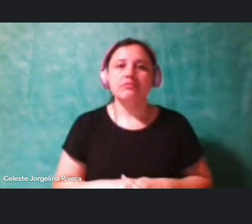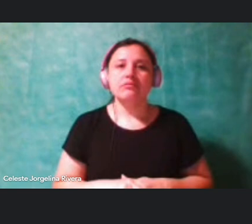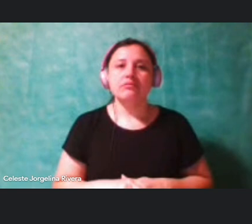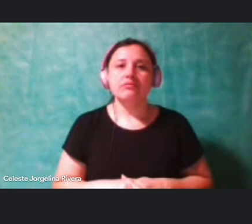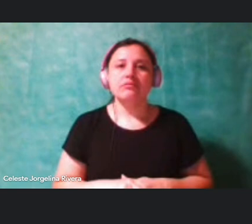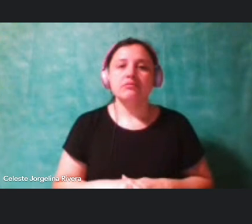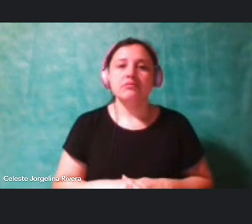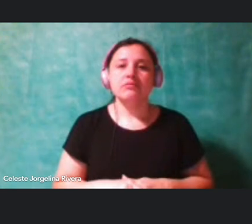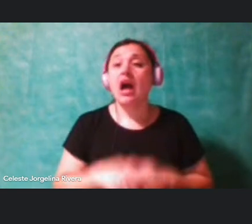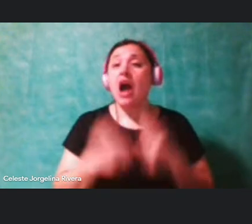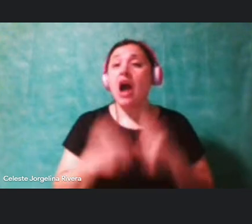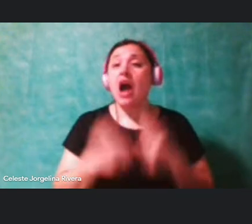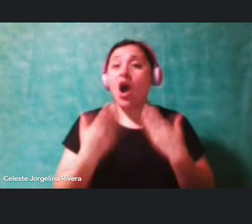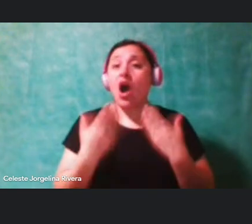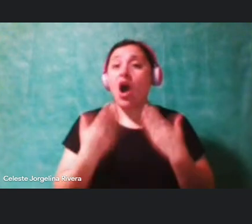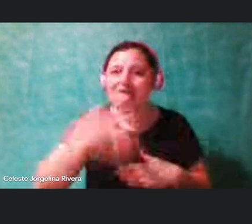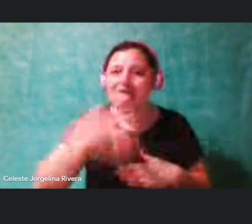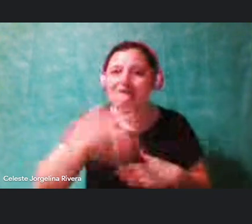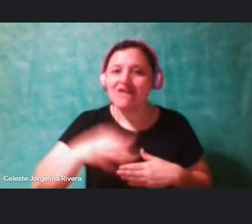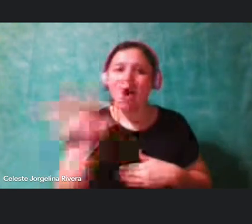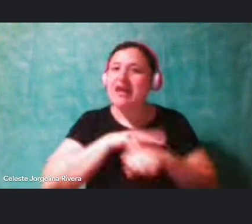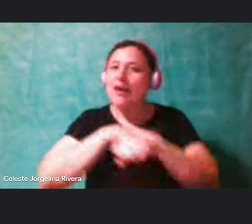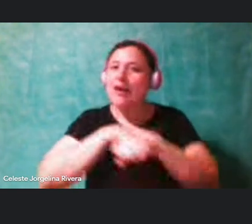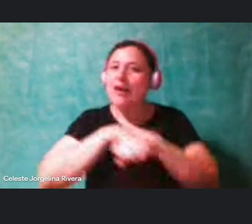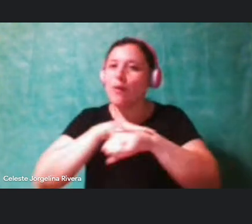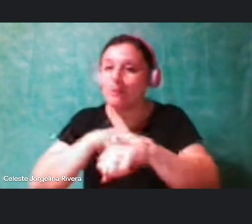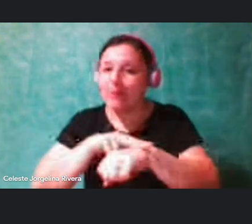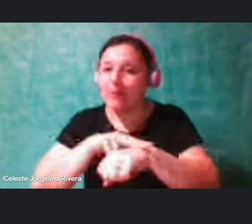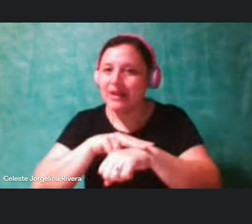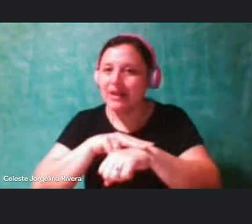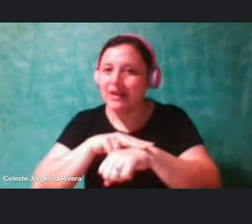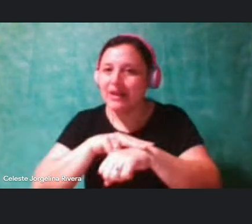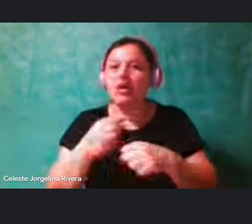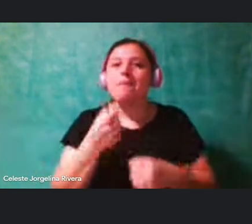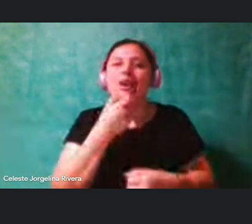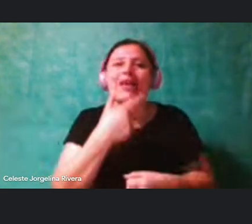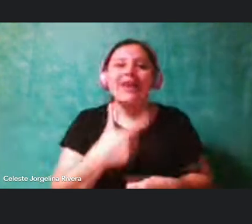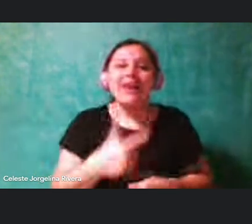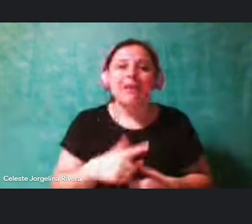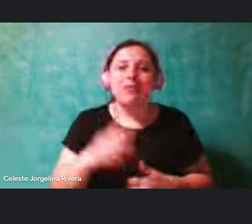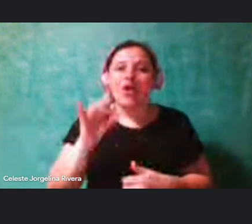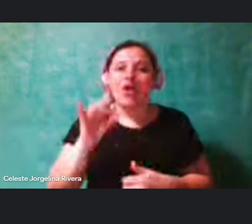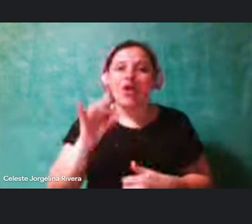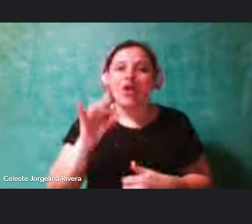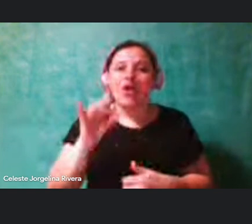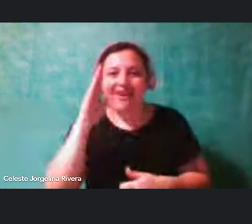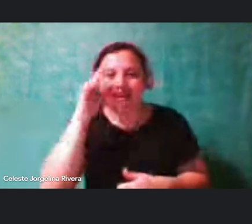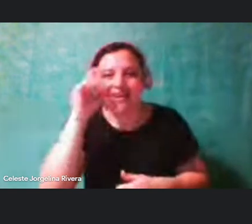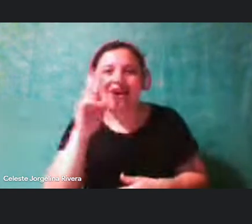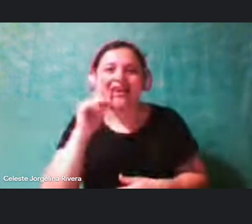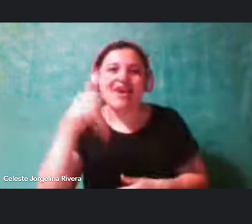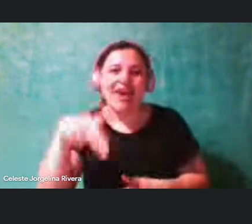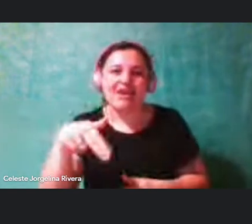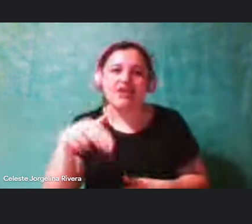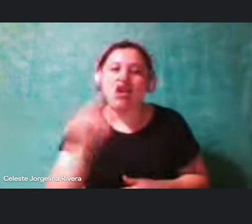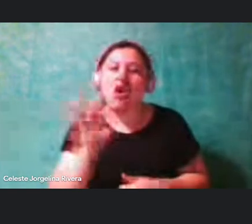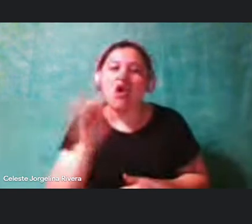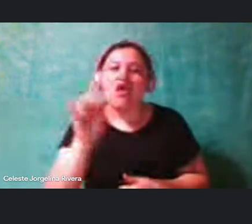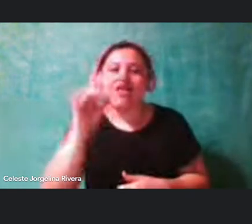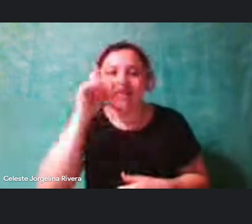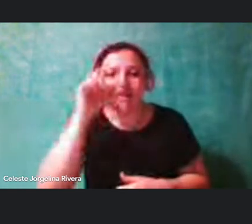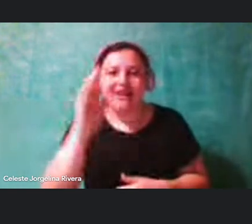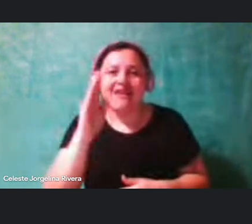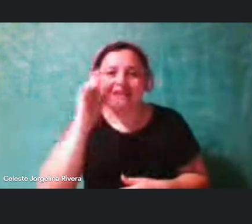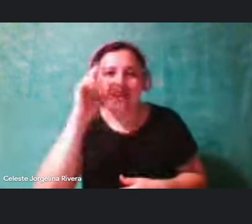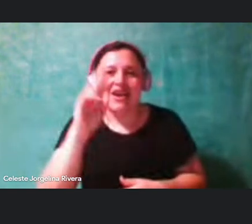sea, el debería, debería, son el should y el ought to, casi no lo van a ver, porque está en